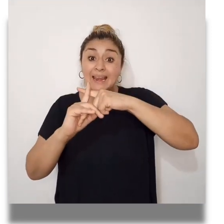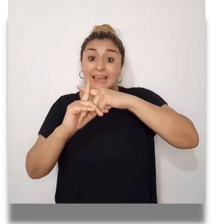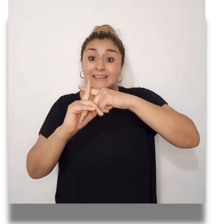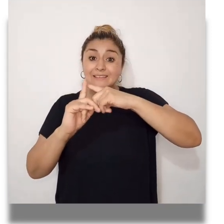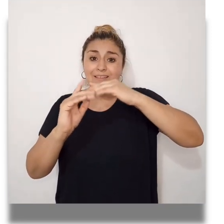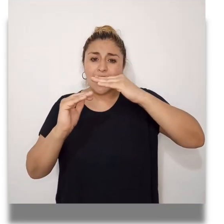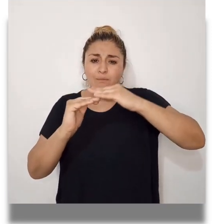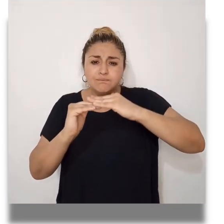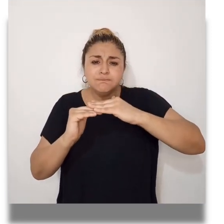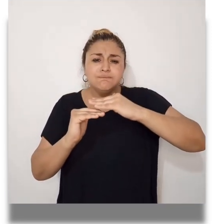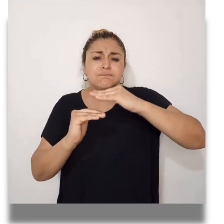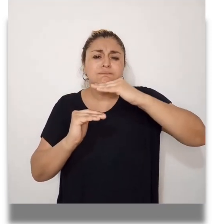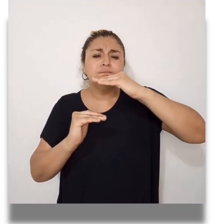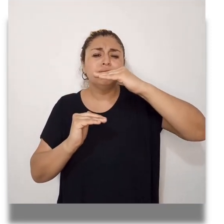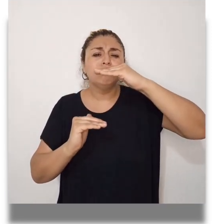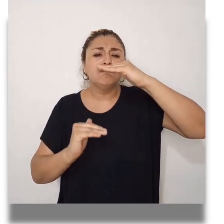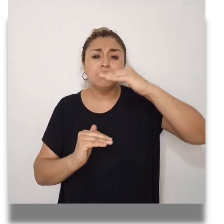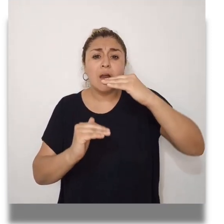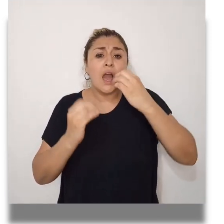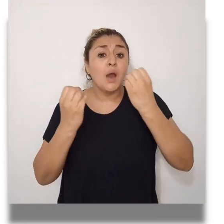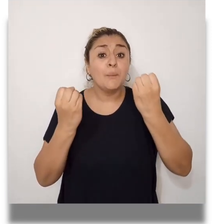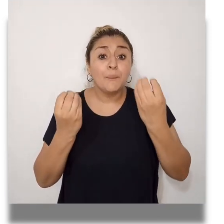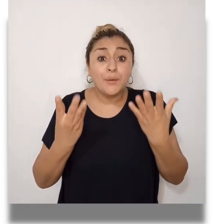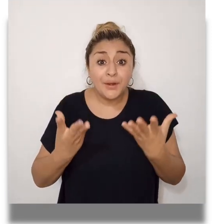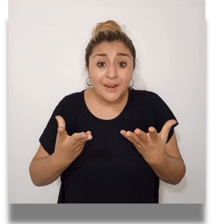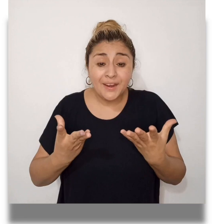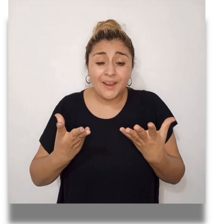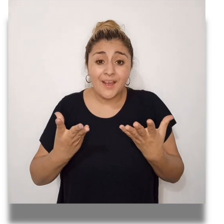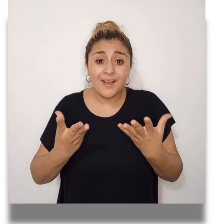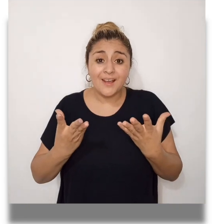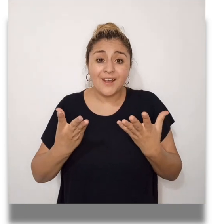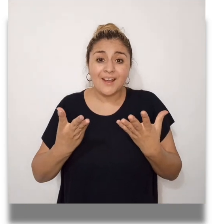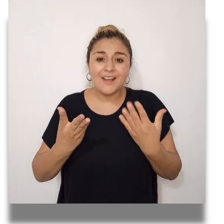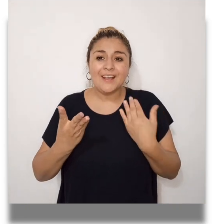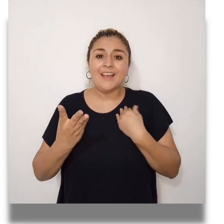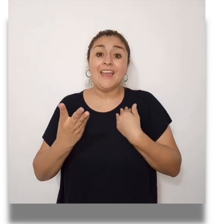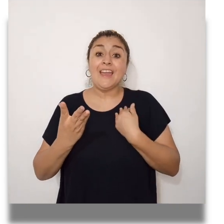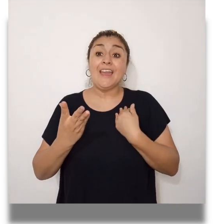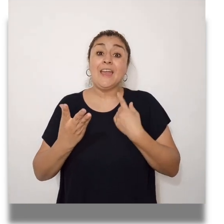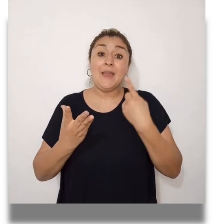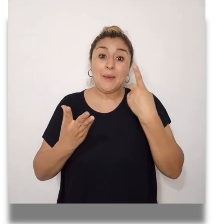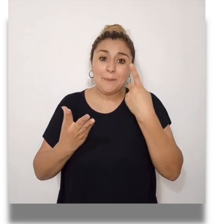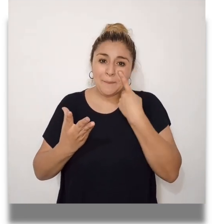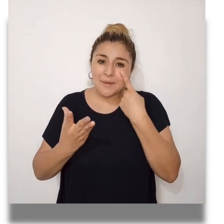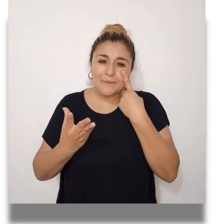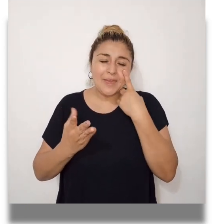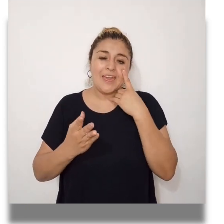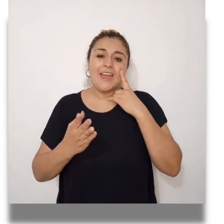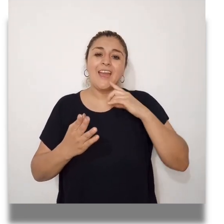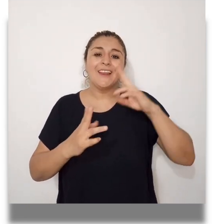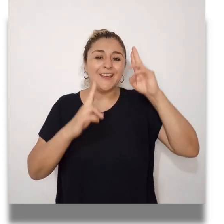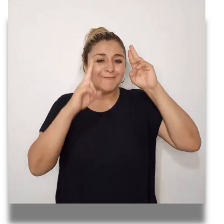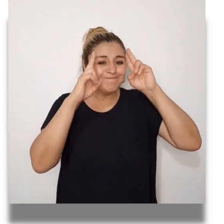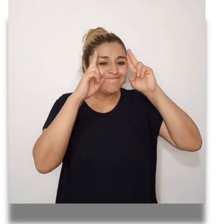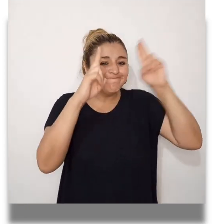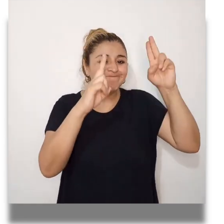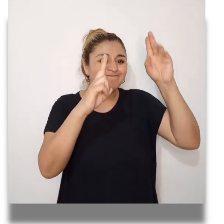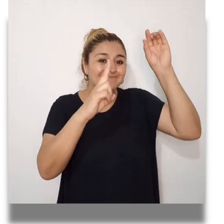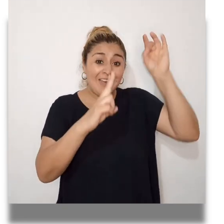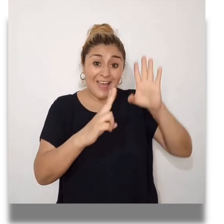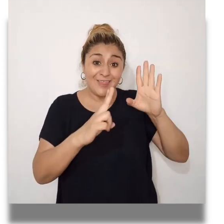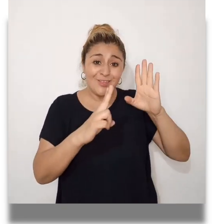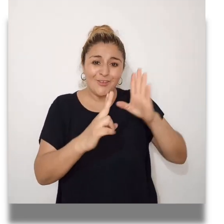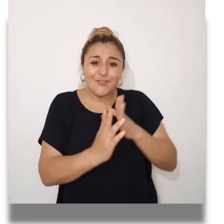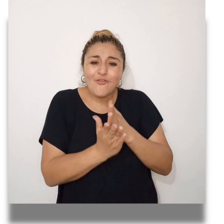edificaba. Et marchant dans la crainte du Seigneur. Andando en el temor del Señor. Il n'y a pas